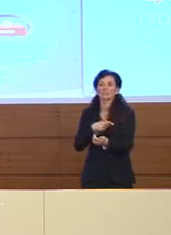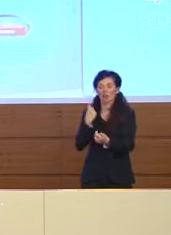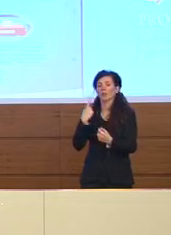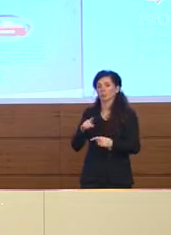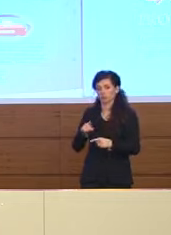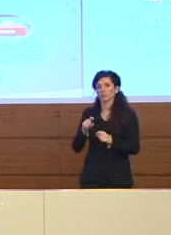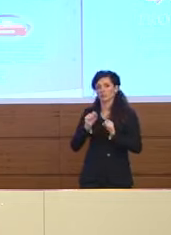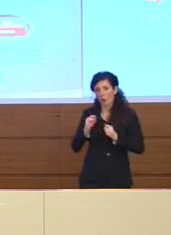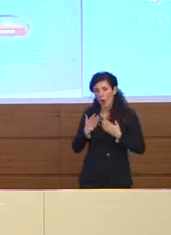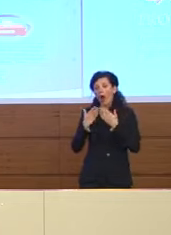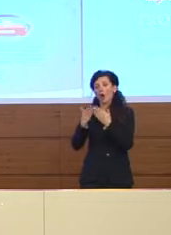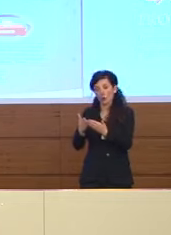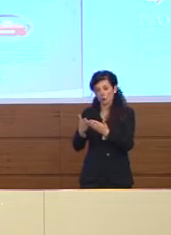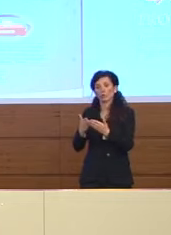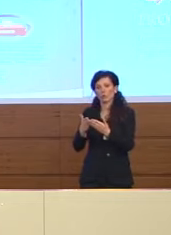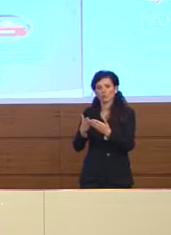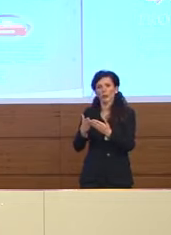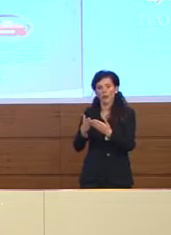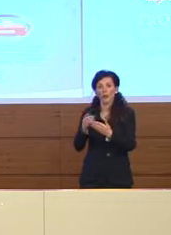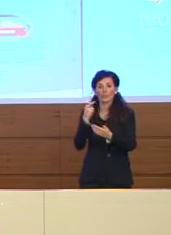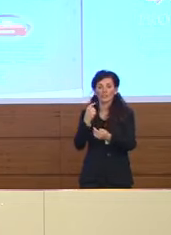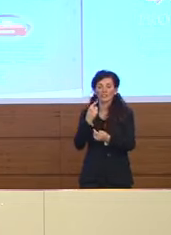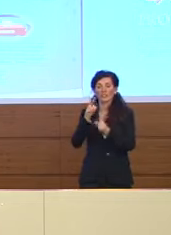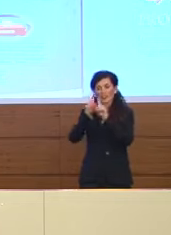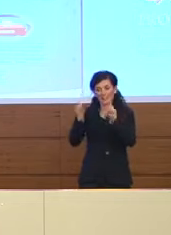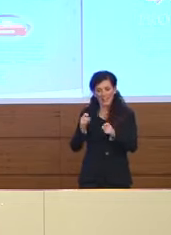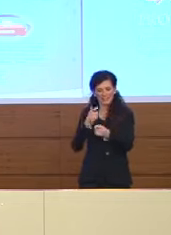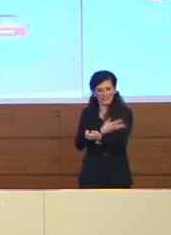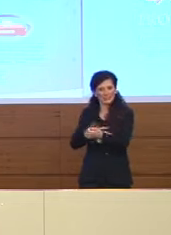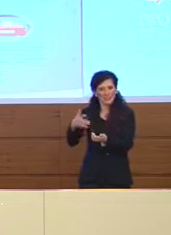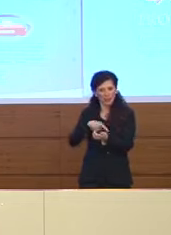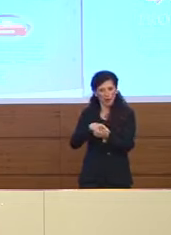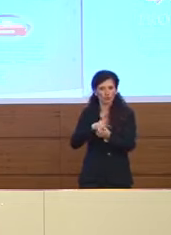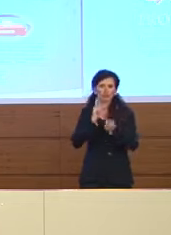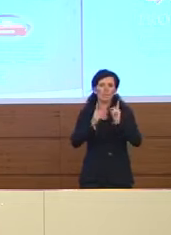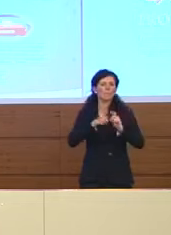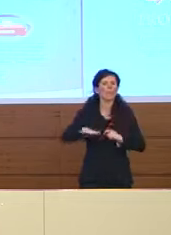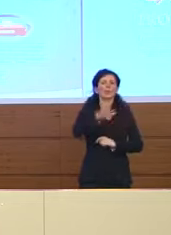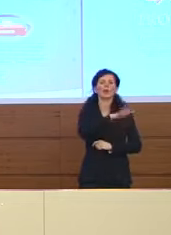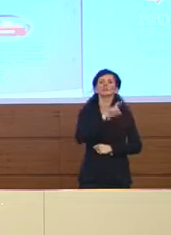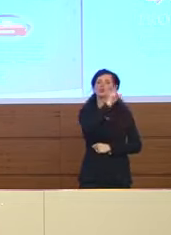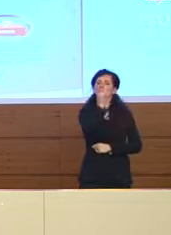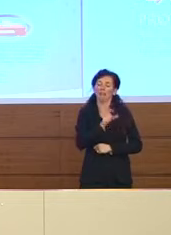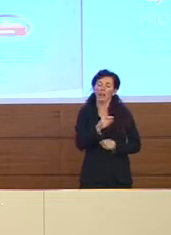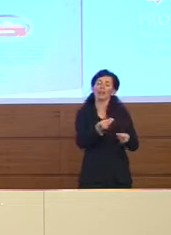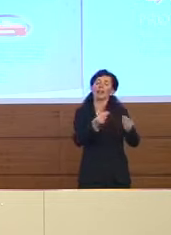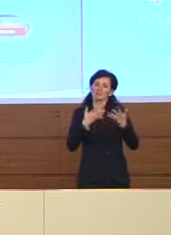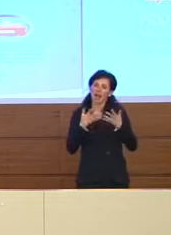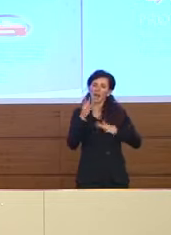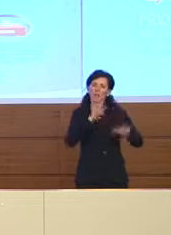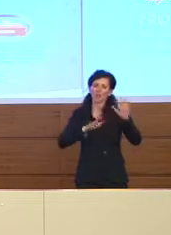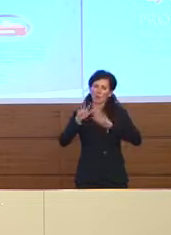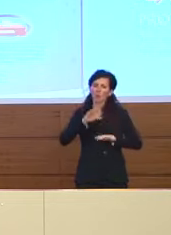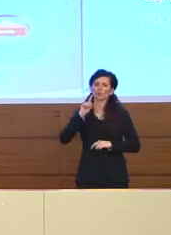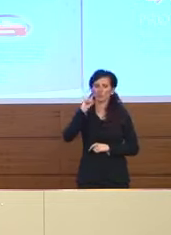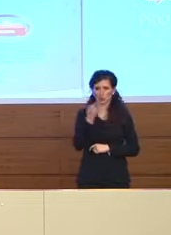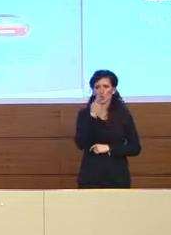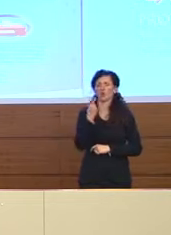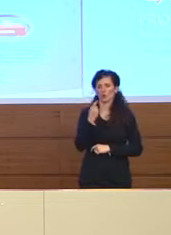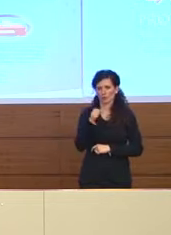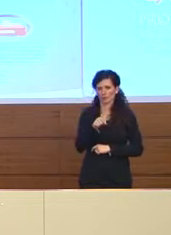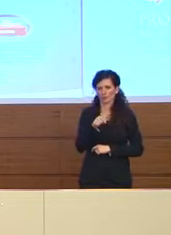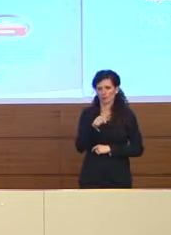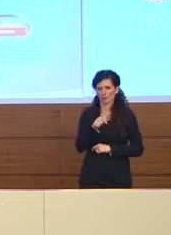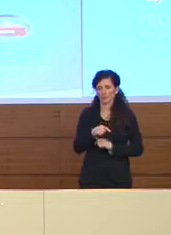ci darà informazione di questo tipo quindi cominciamo a condurre questa